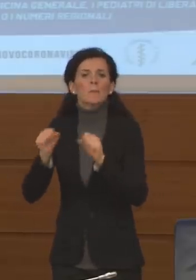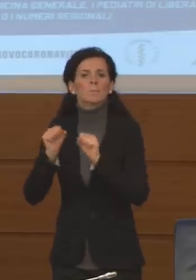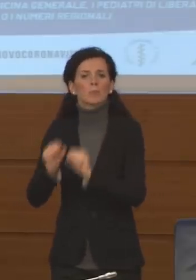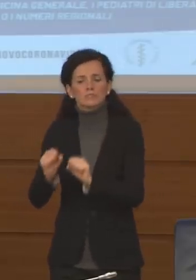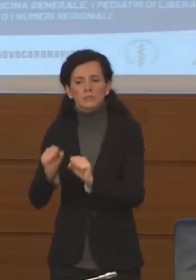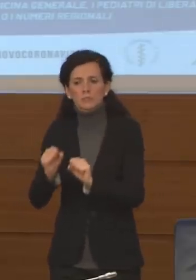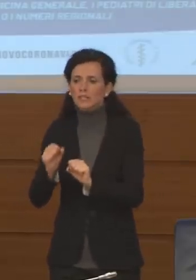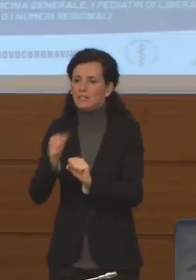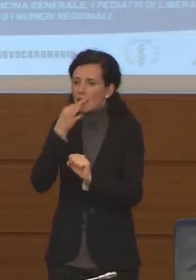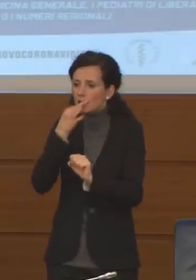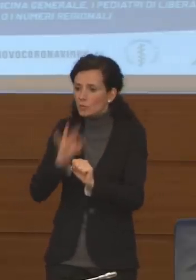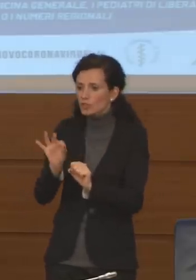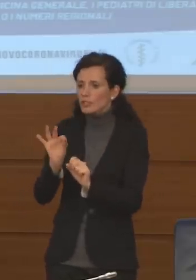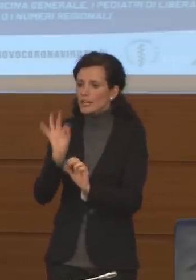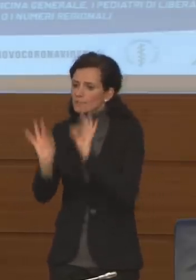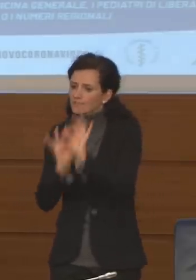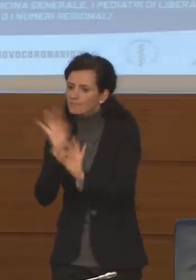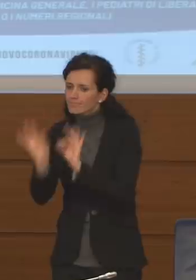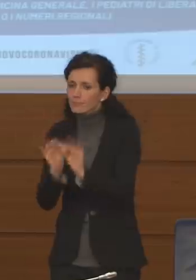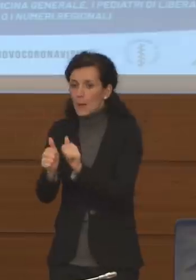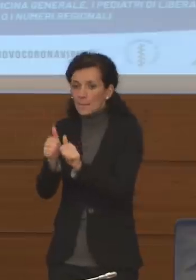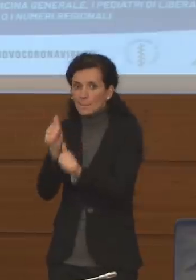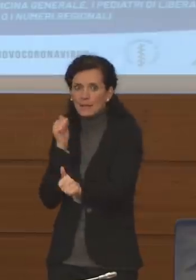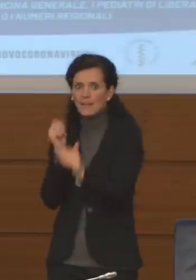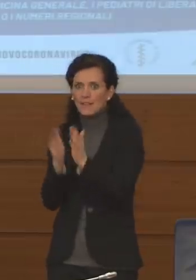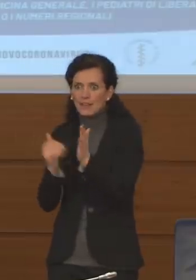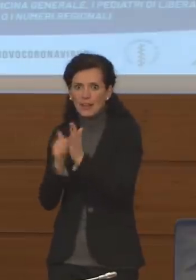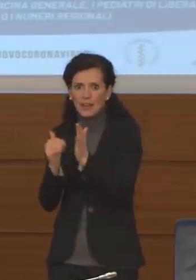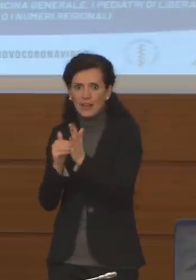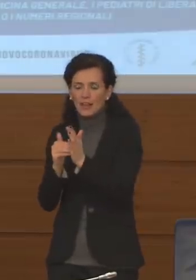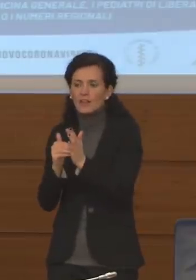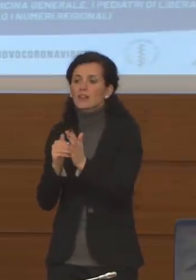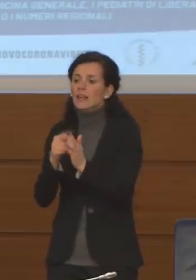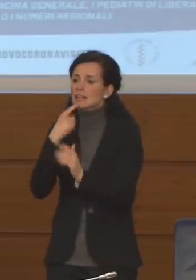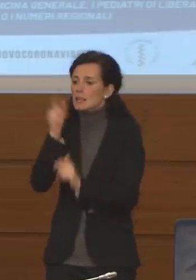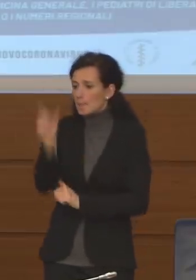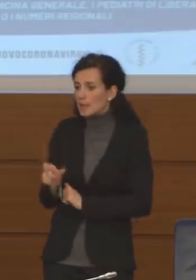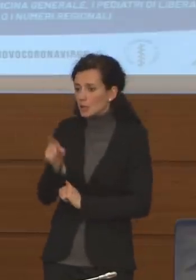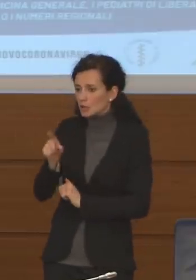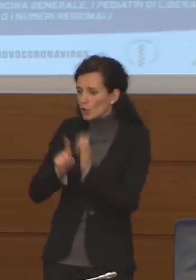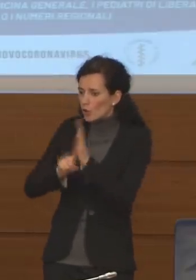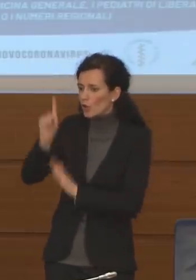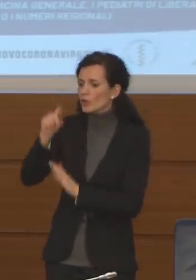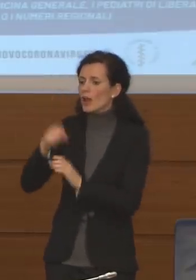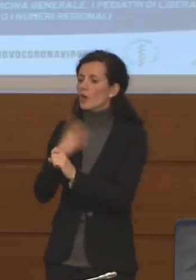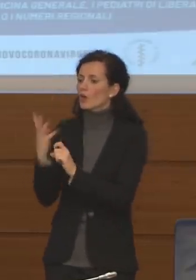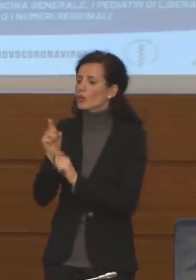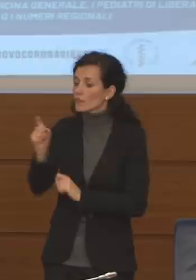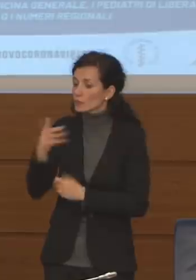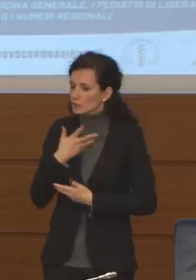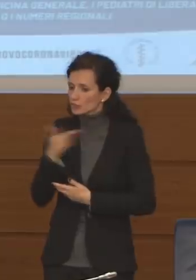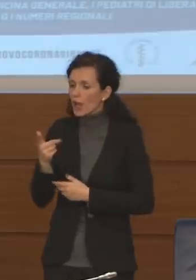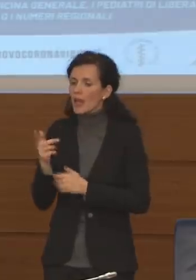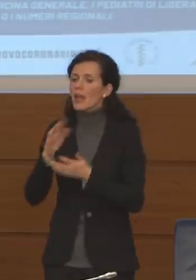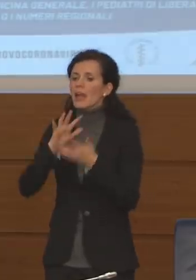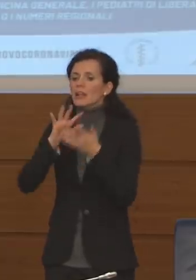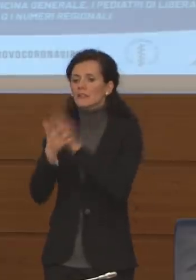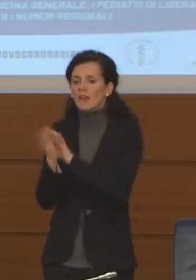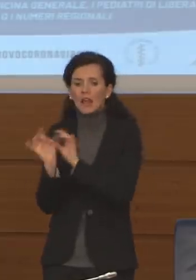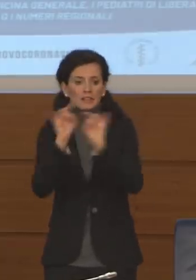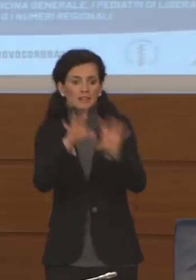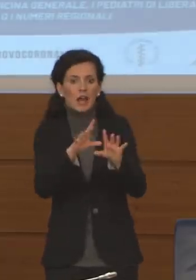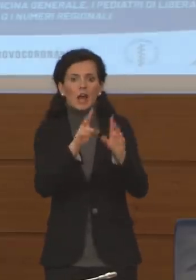trattare preventivamente anche eventuali persone positive e non infettare i pronti soccorso che sono